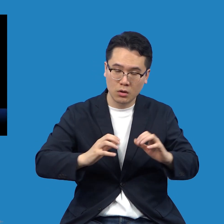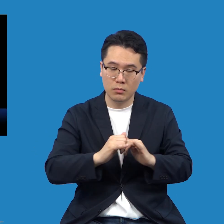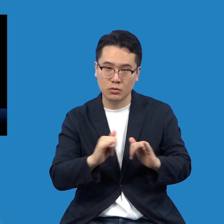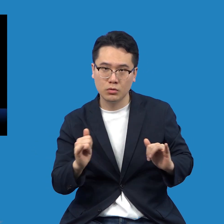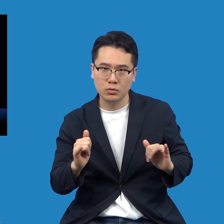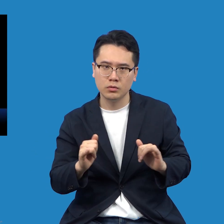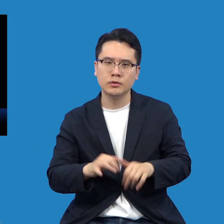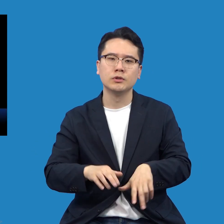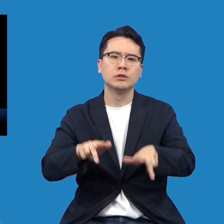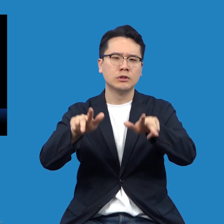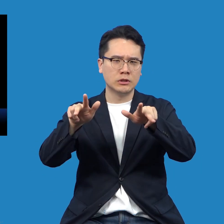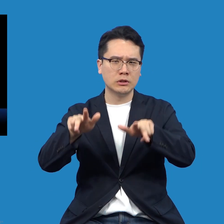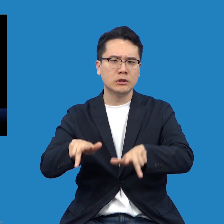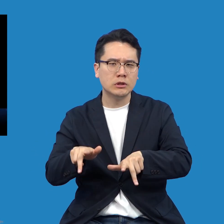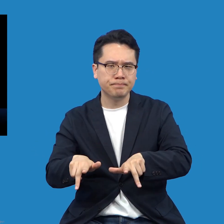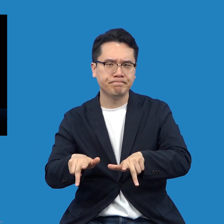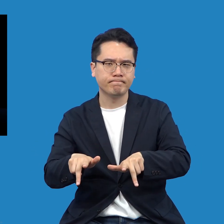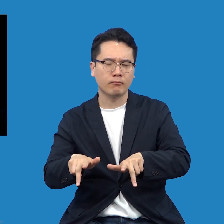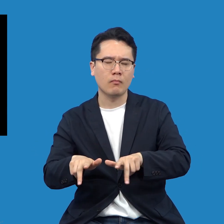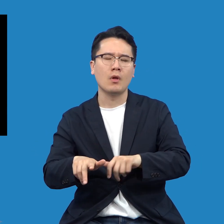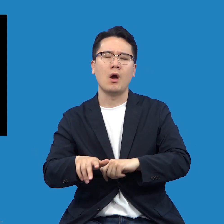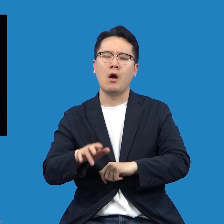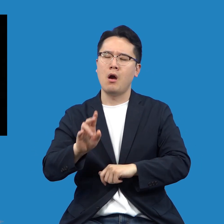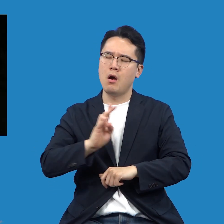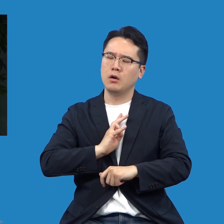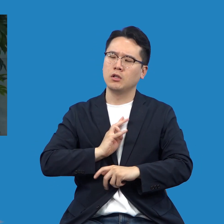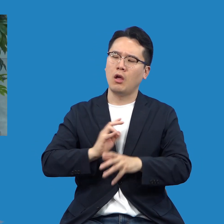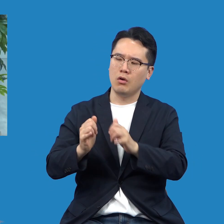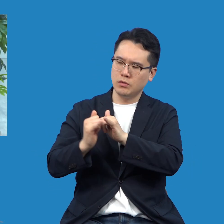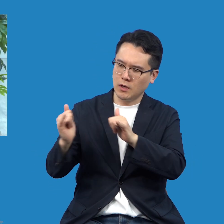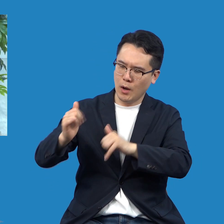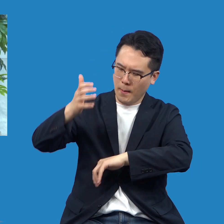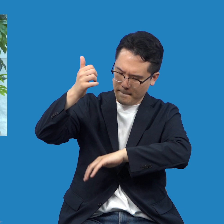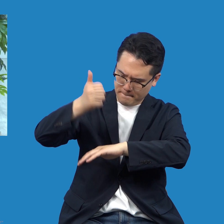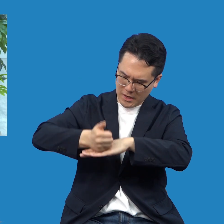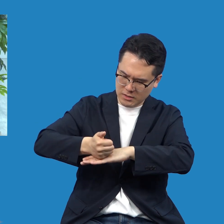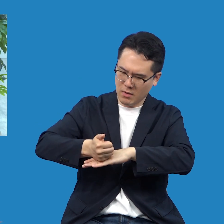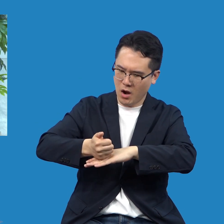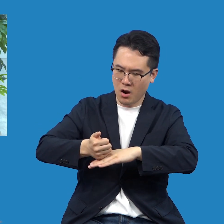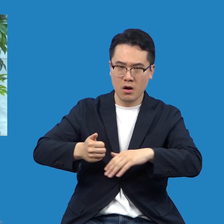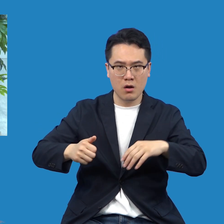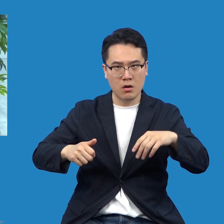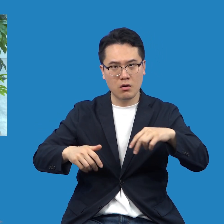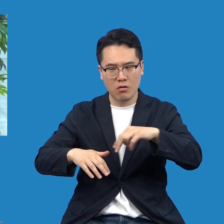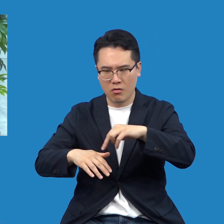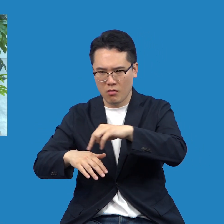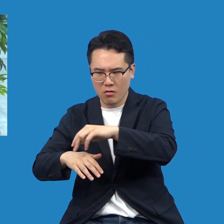돌이켜서 예언자가 마지막 걸었던 그 행보의 그 길을